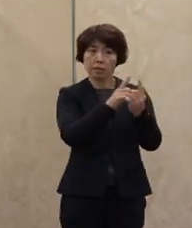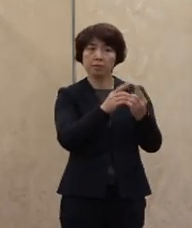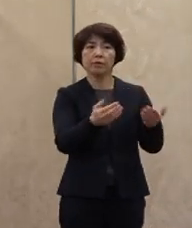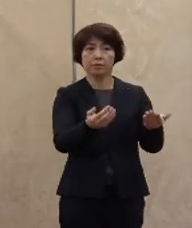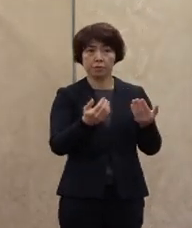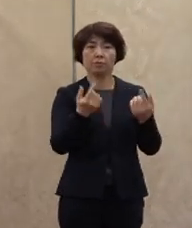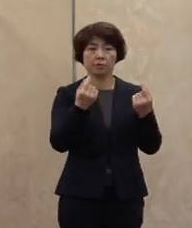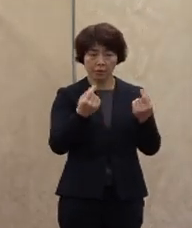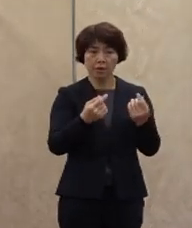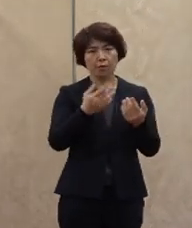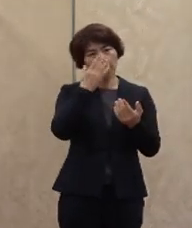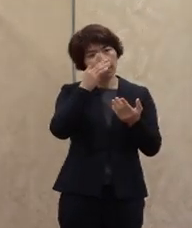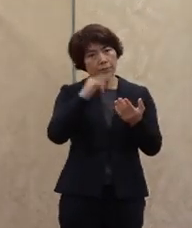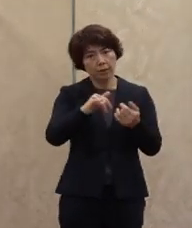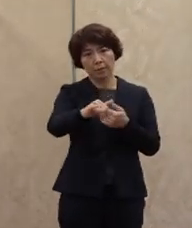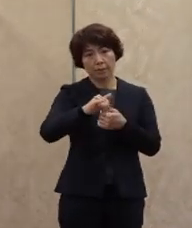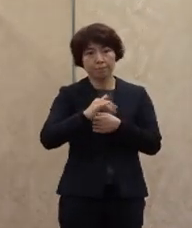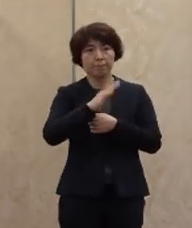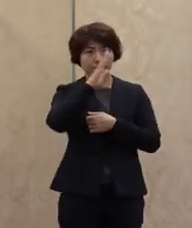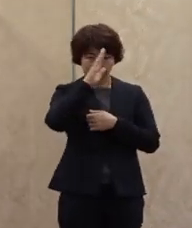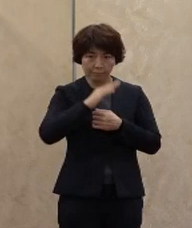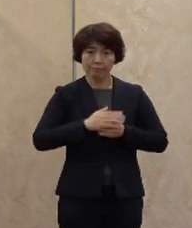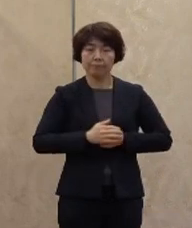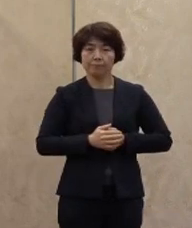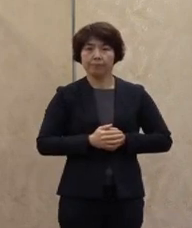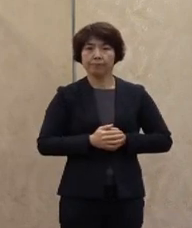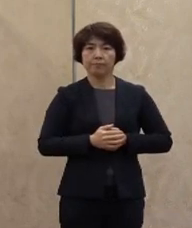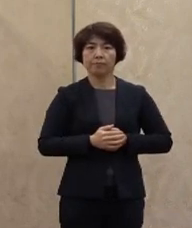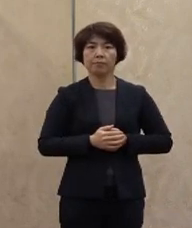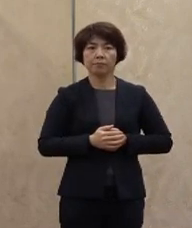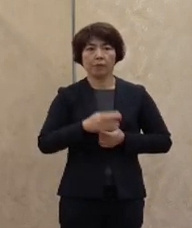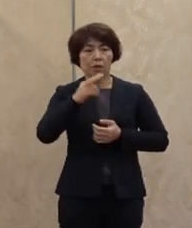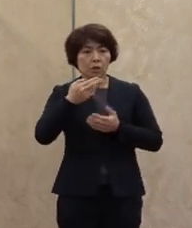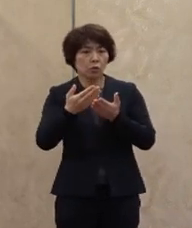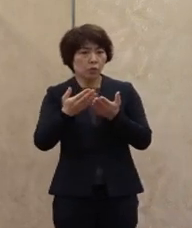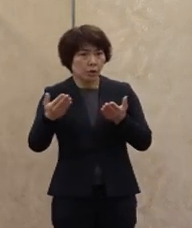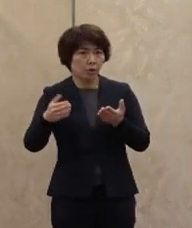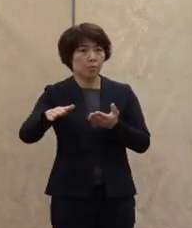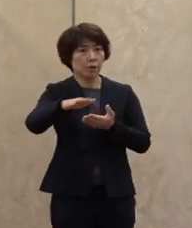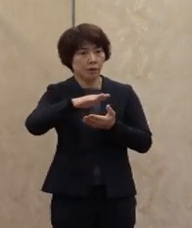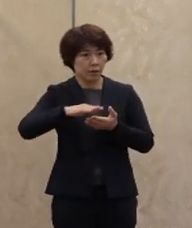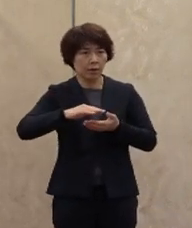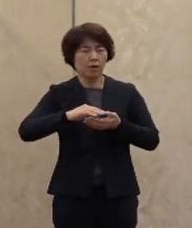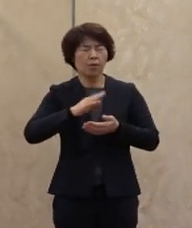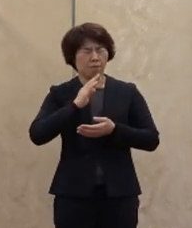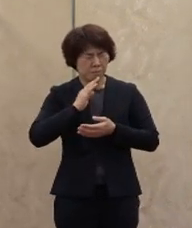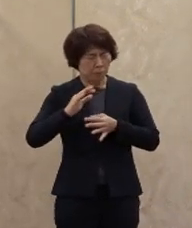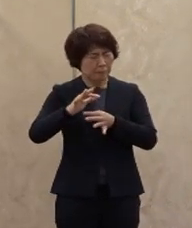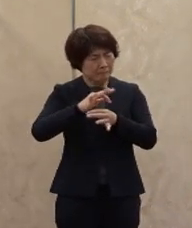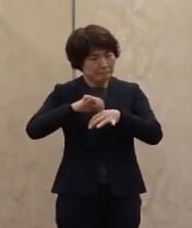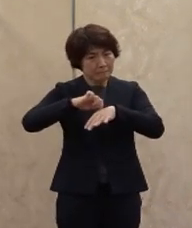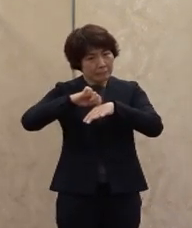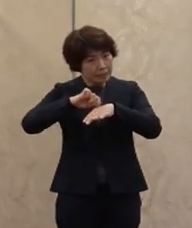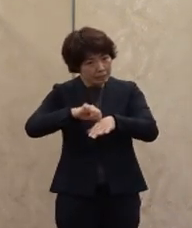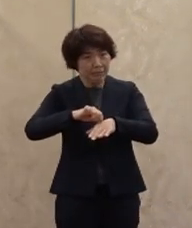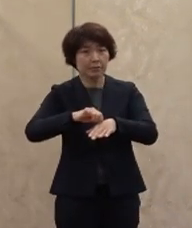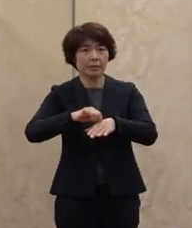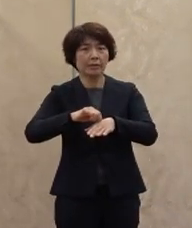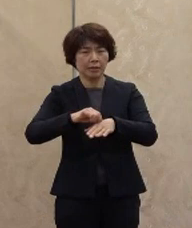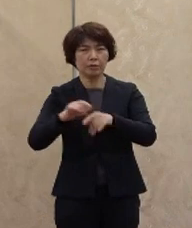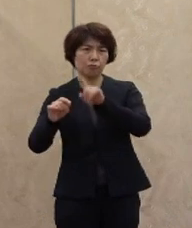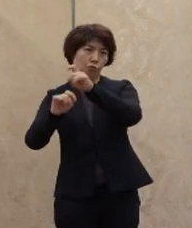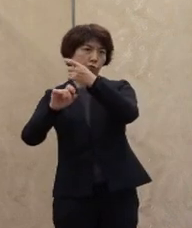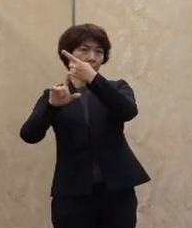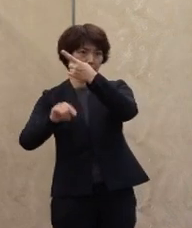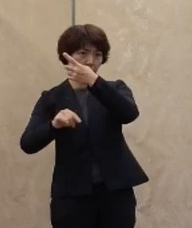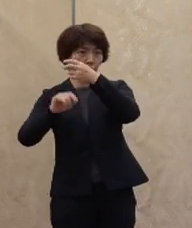。ぜひ飲食店の皆さん、本当に厳しい中でも、12月もお願いして